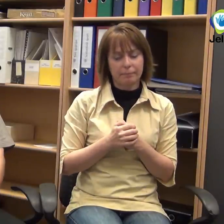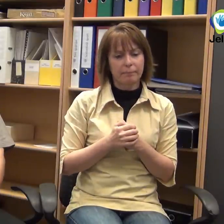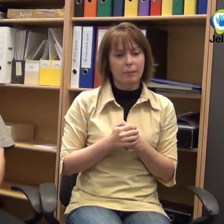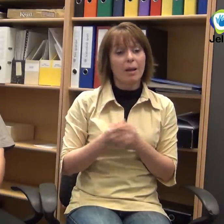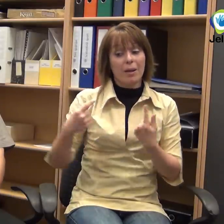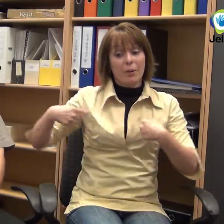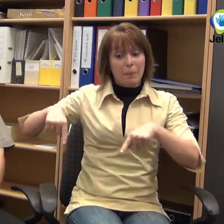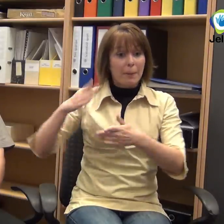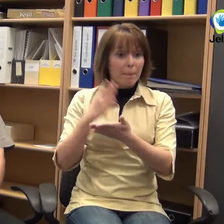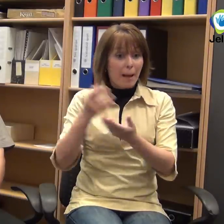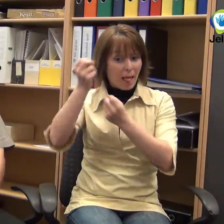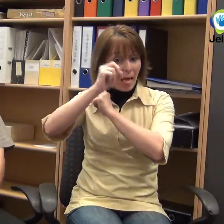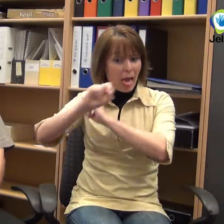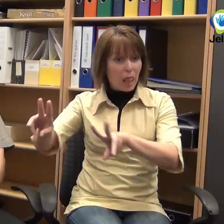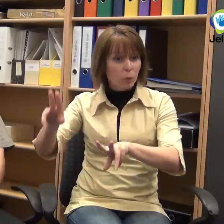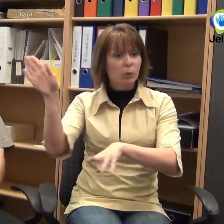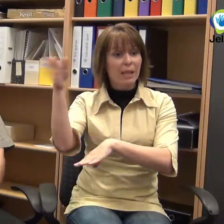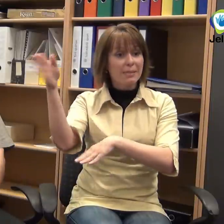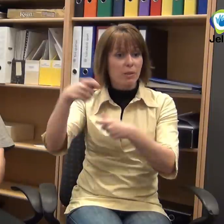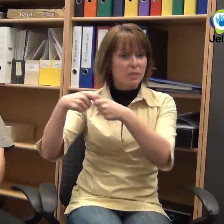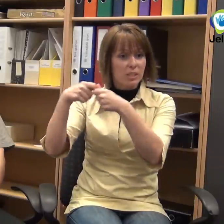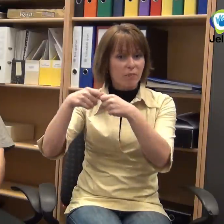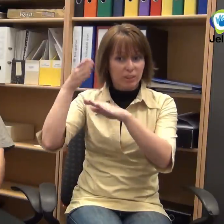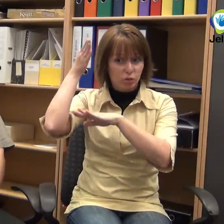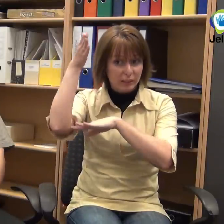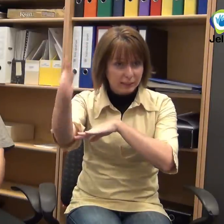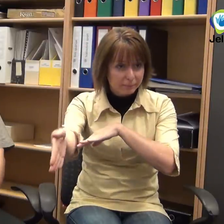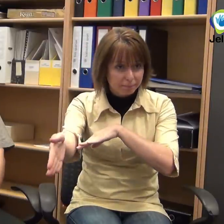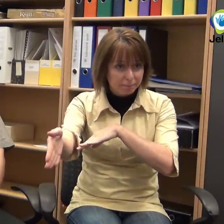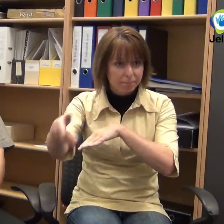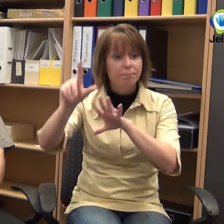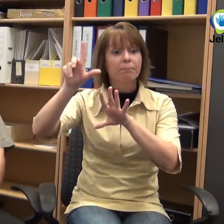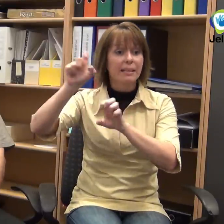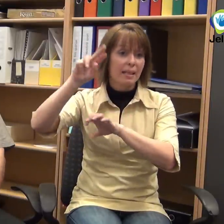Mi ezt kiküldtük a Nemzetközi Szövetségnek, ezt az összeget,